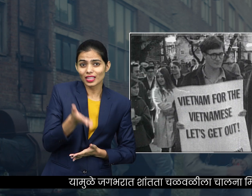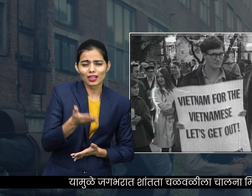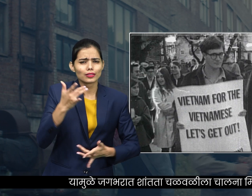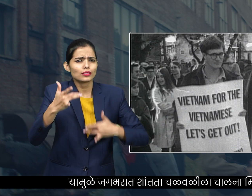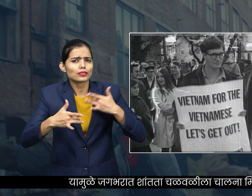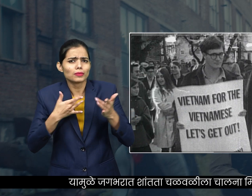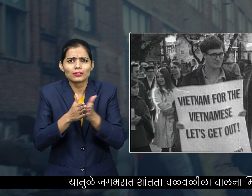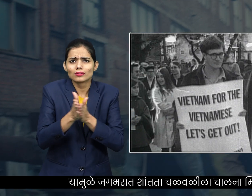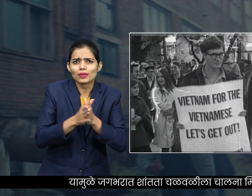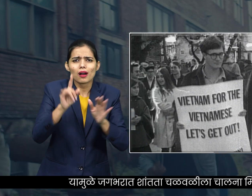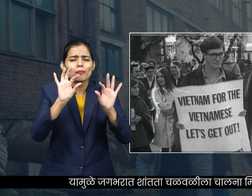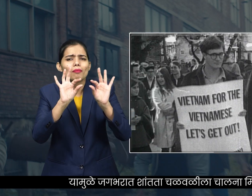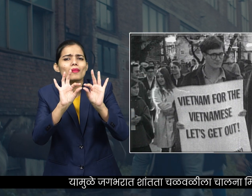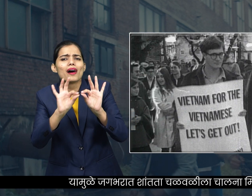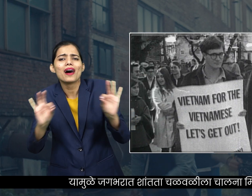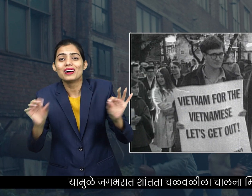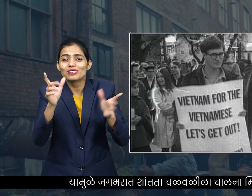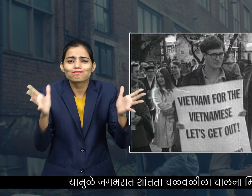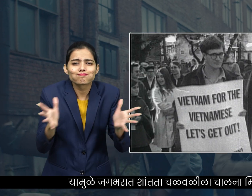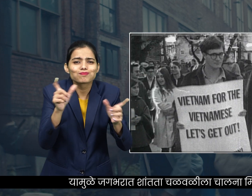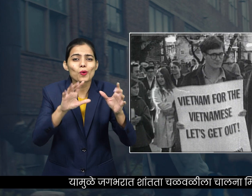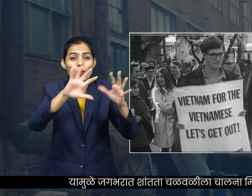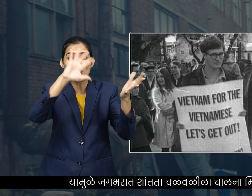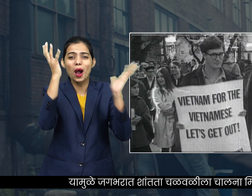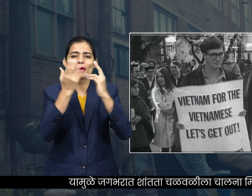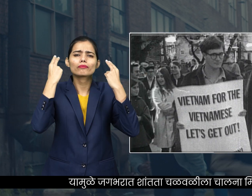यामुळे जगभरात शांतता चळवळीला चालना मिळाली.